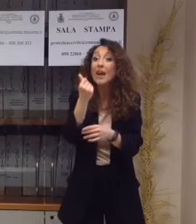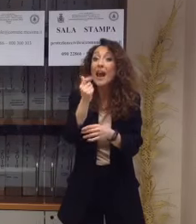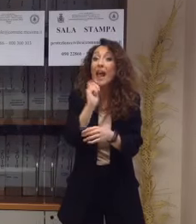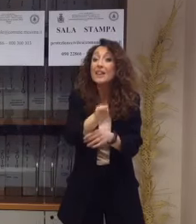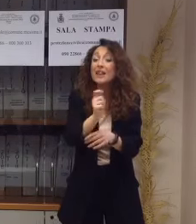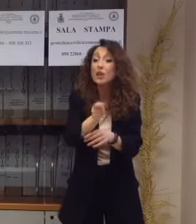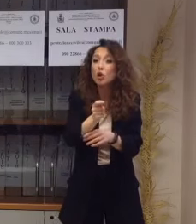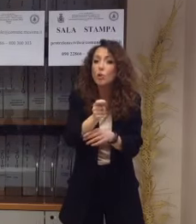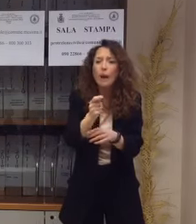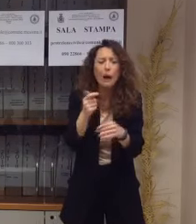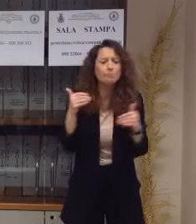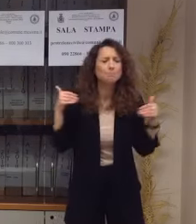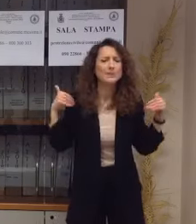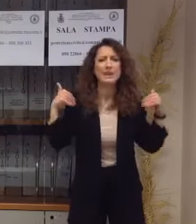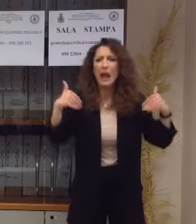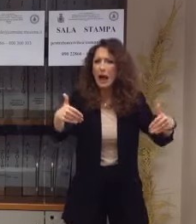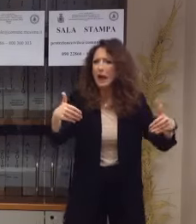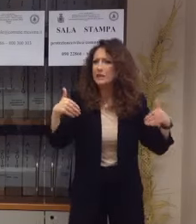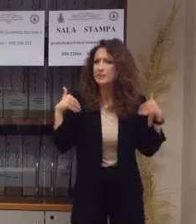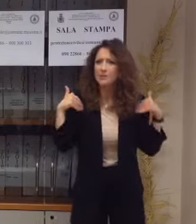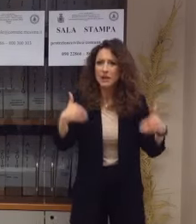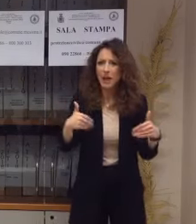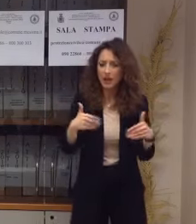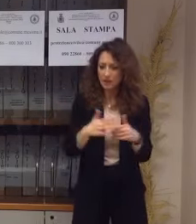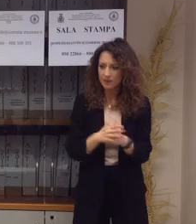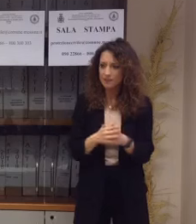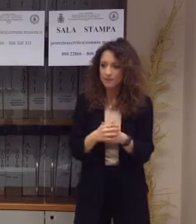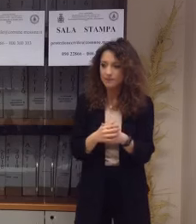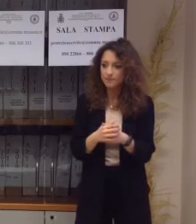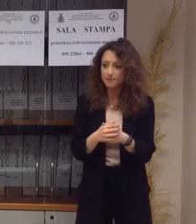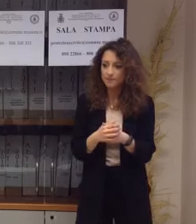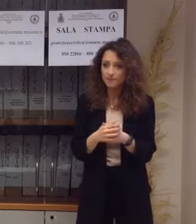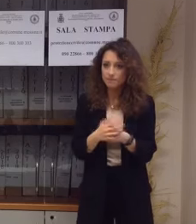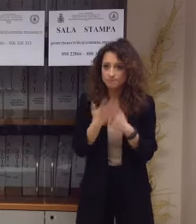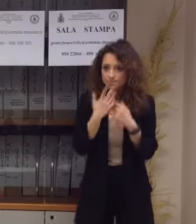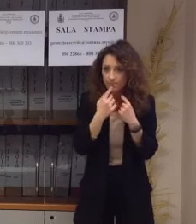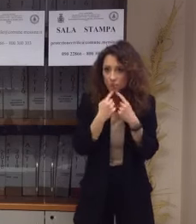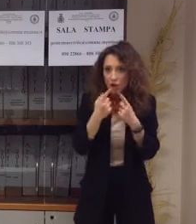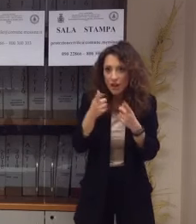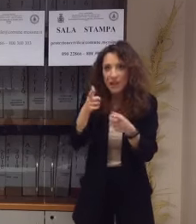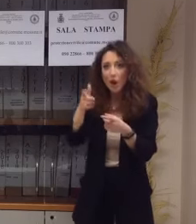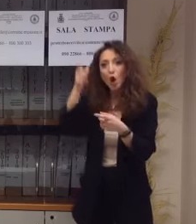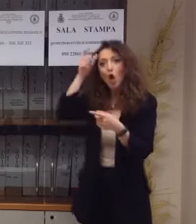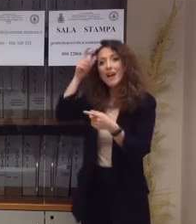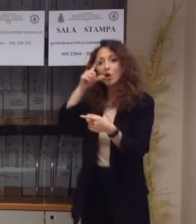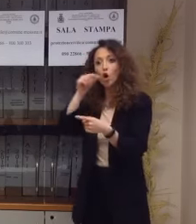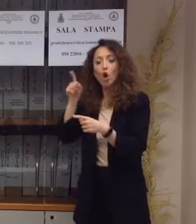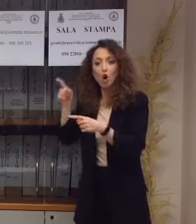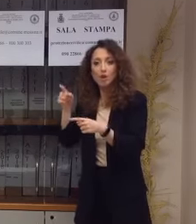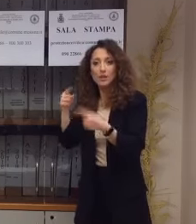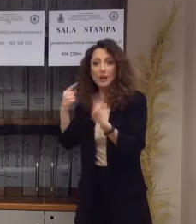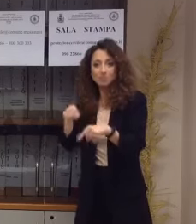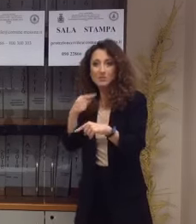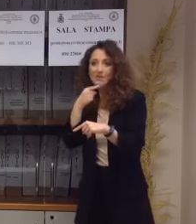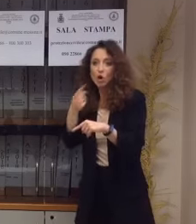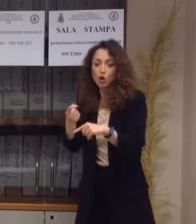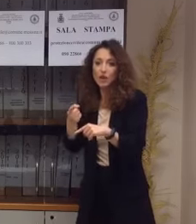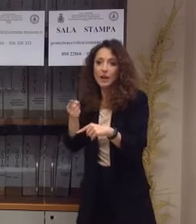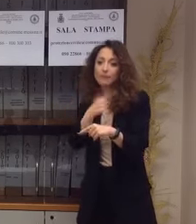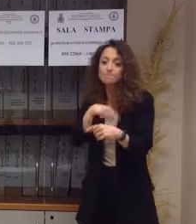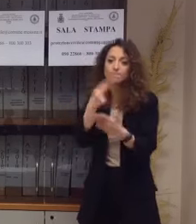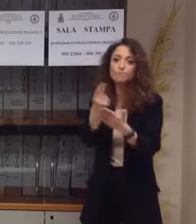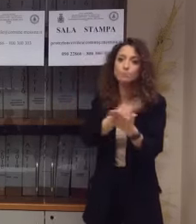miliardi che ci sono, ed è questo che io ora voglio dire al governo Conte, ed è questo che stiamo creando come progetto e che